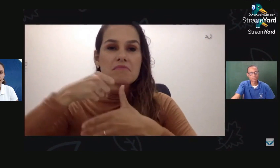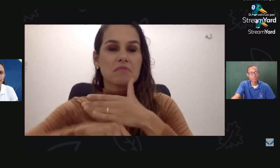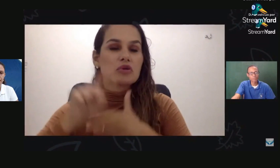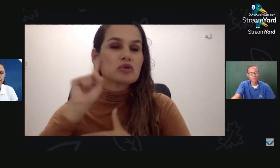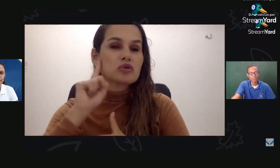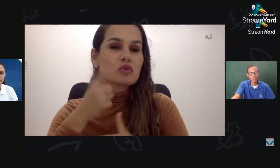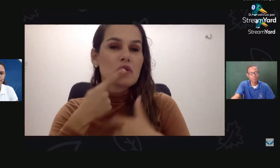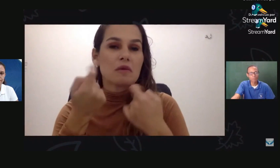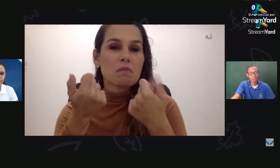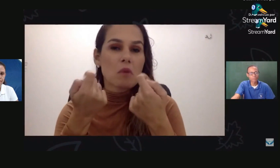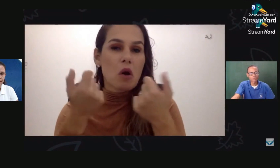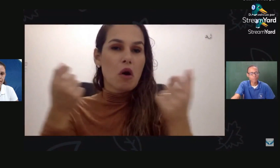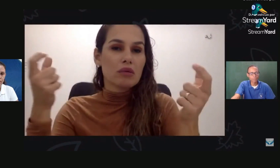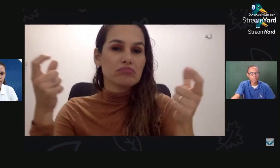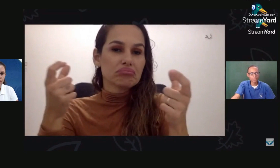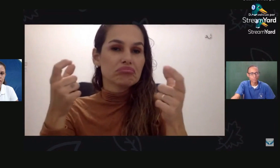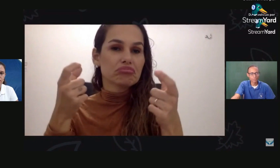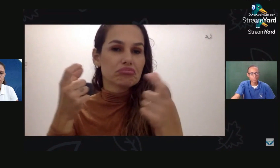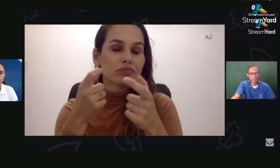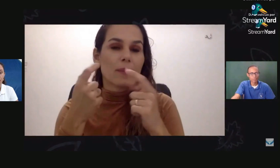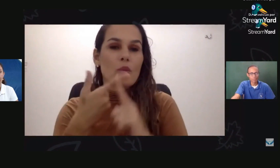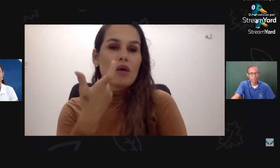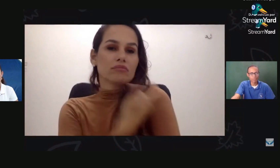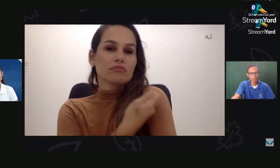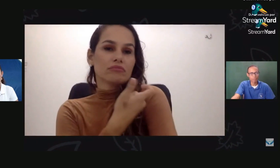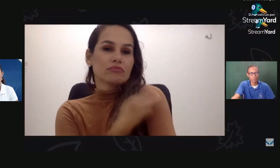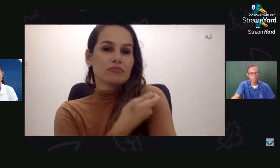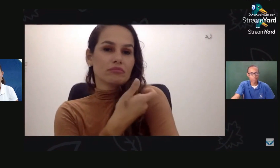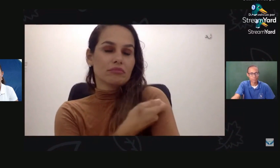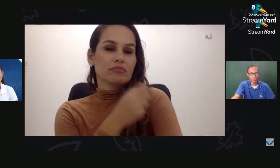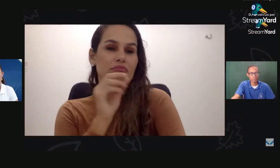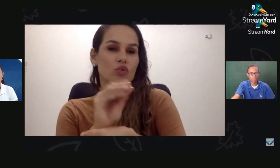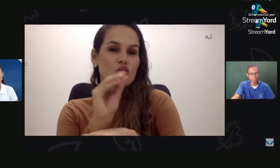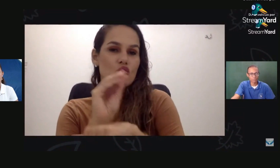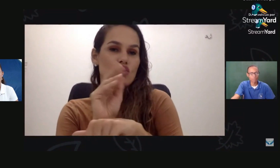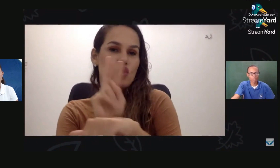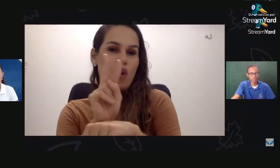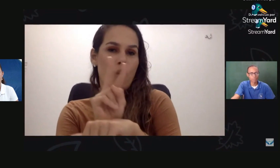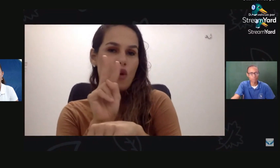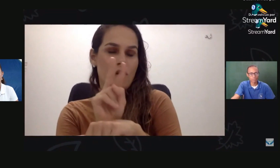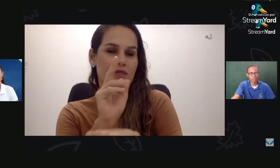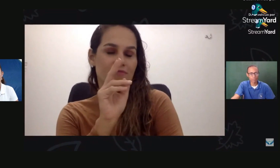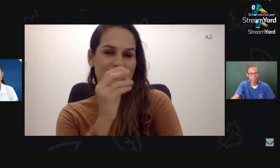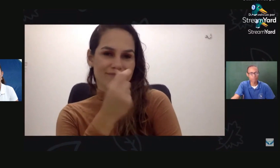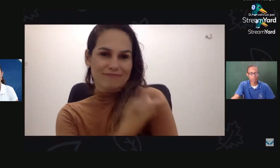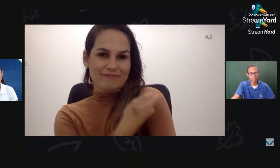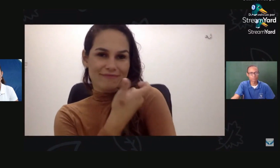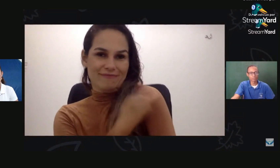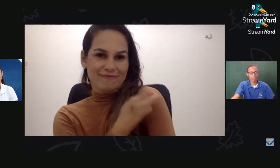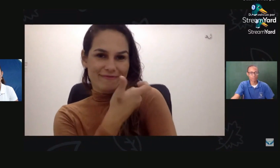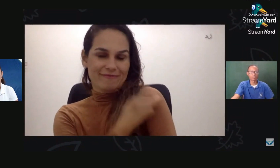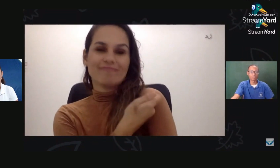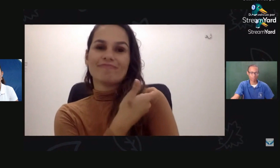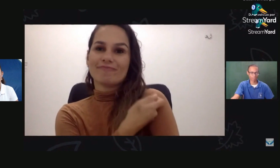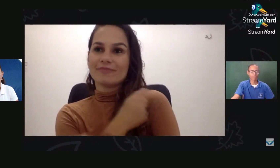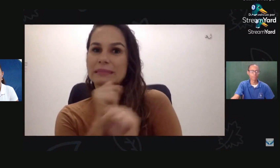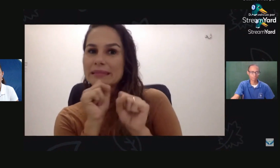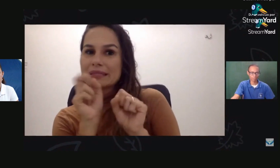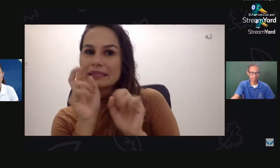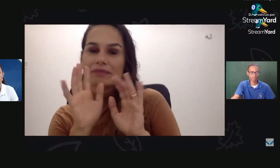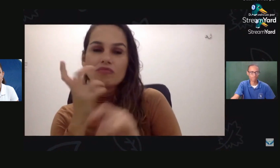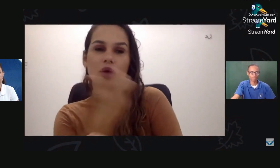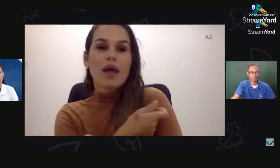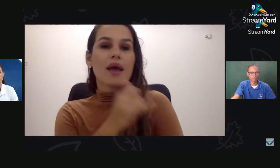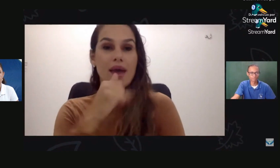Temos também a matrícula dos surdos acabou que diminuiu